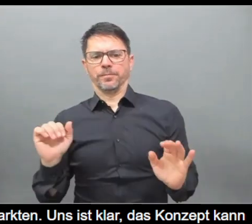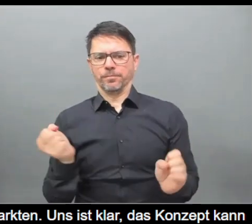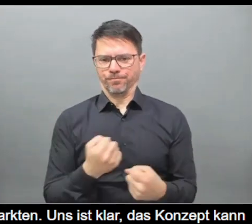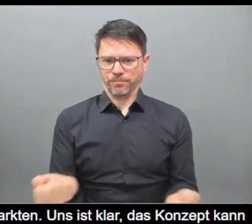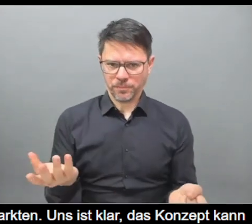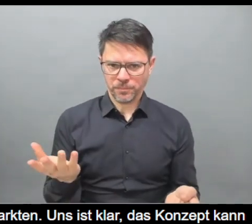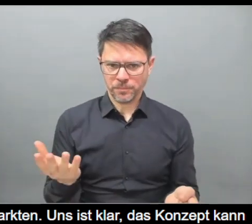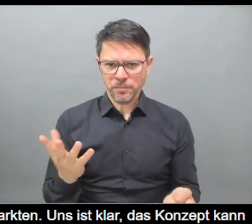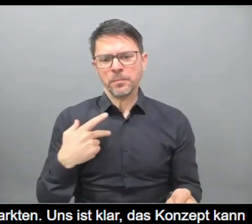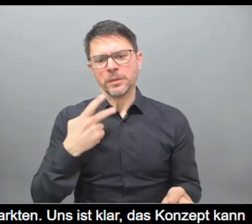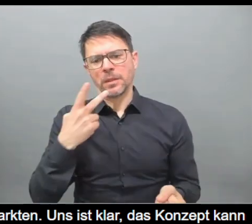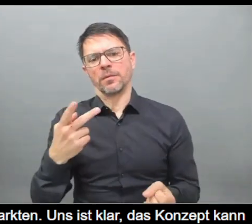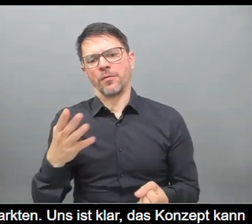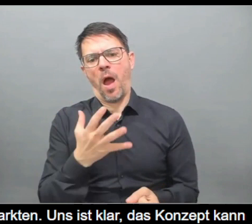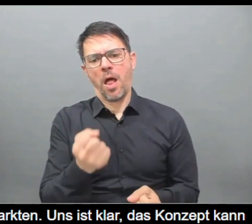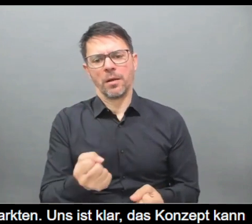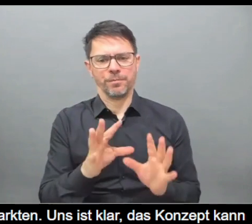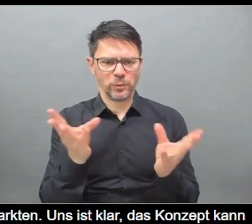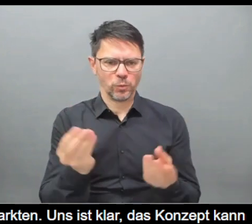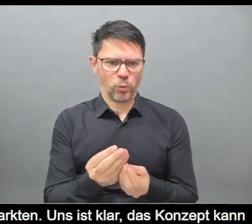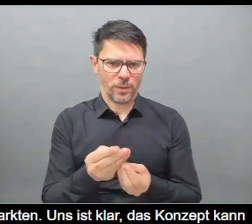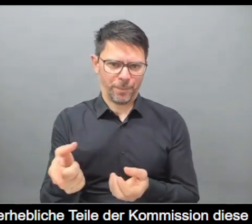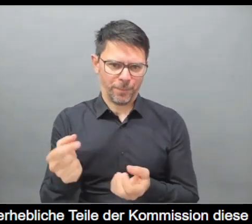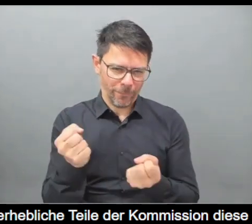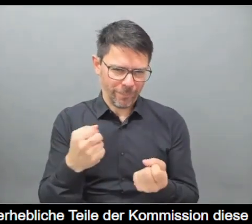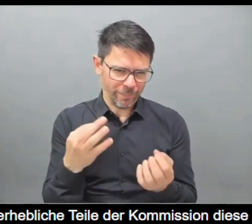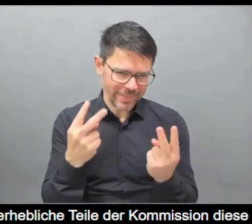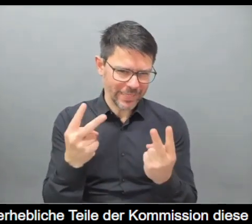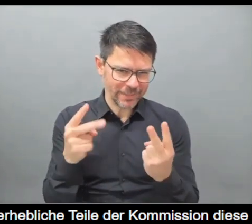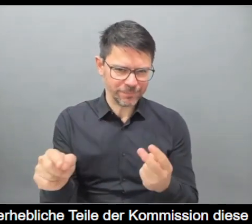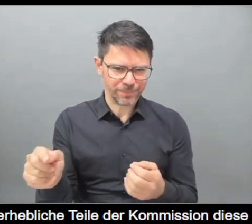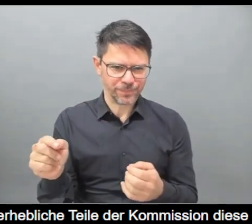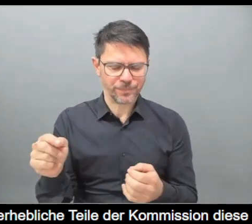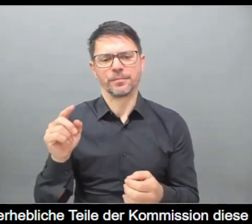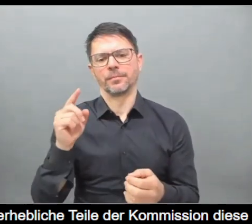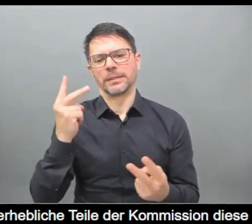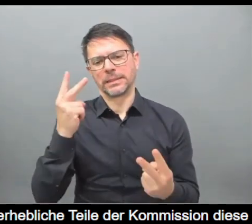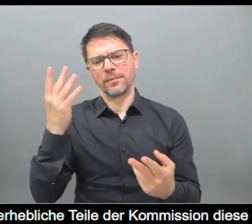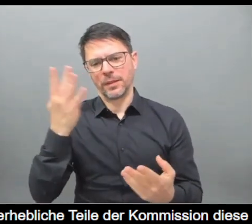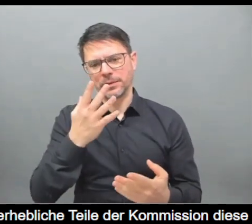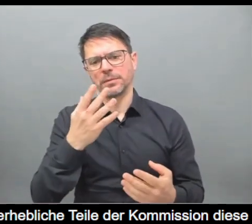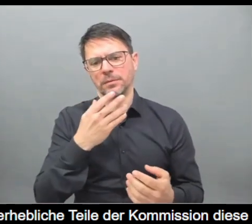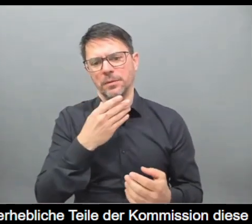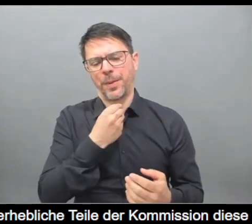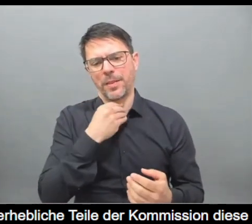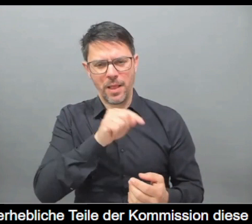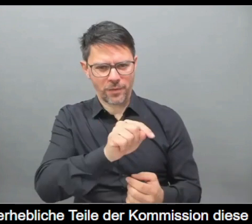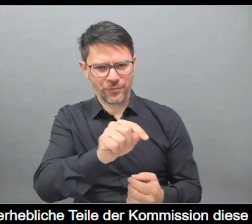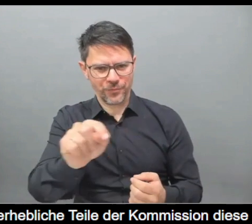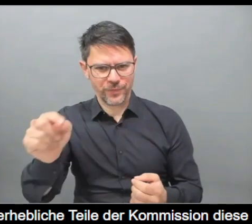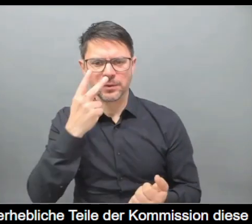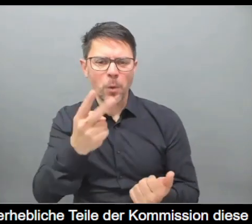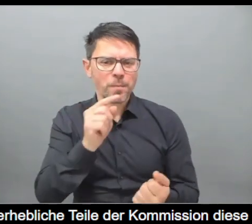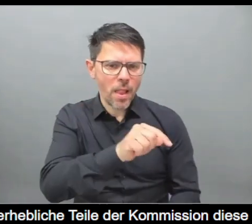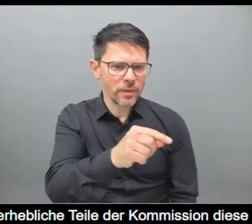lenken. Und um das leisten zu können, wird es in einem Konzept Öffnungsklauseln brauchen für spezifische Herausforderungen